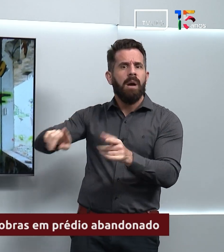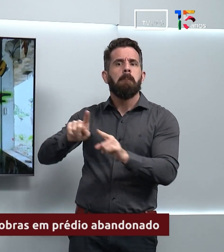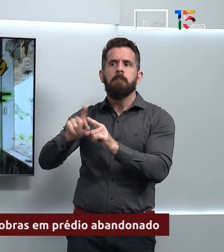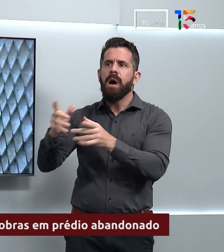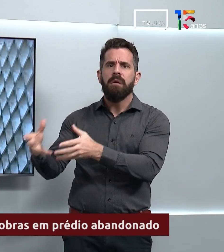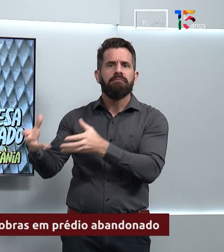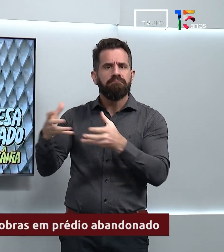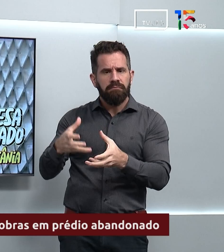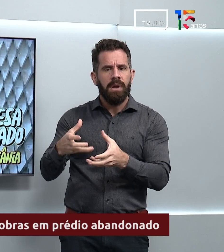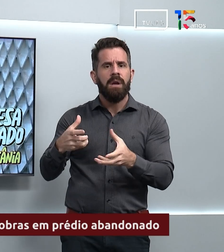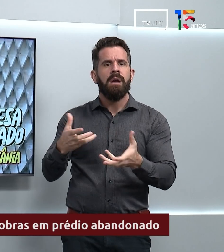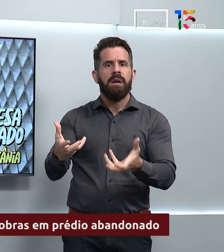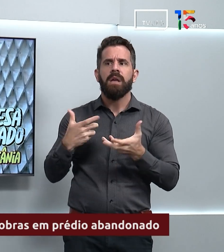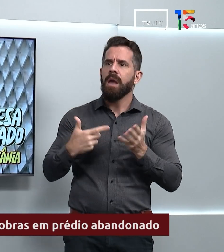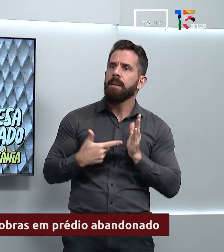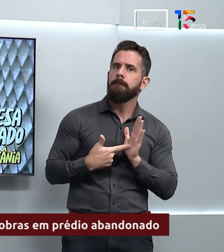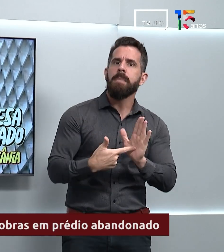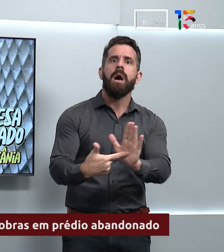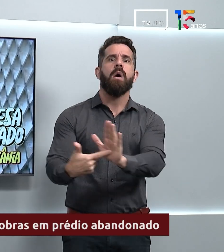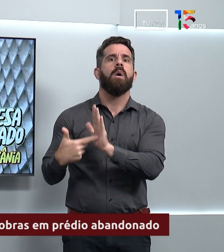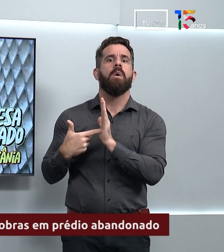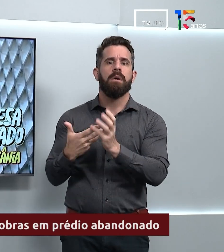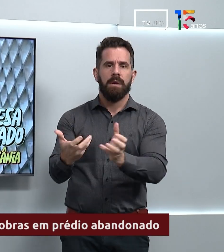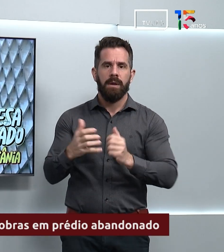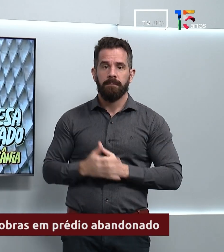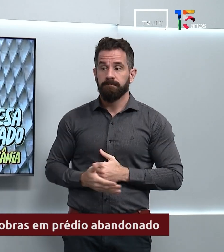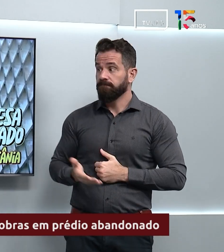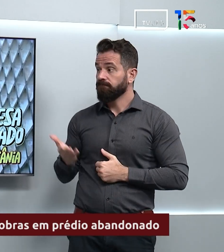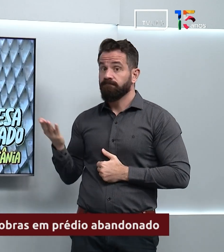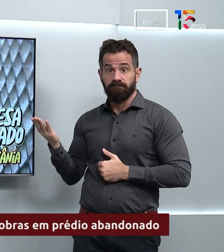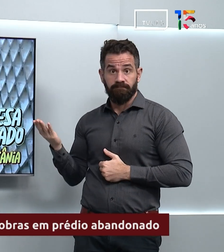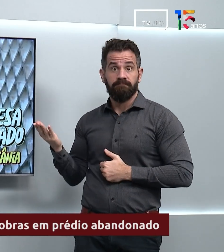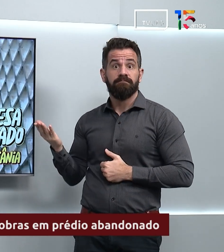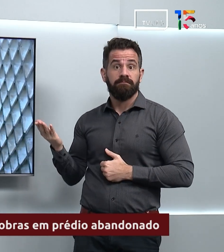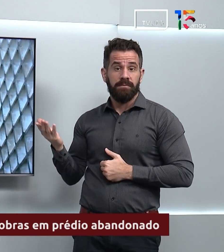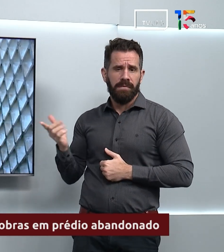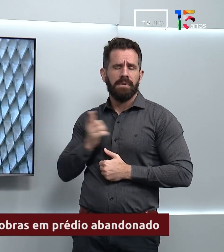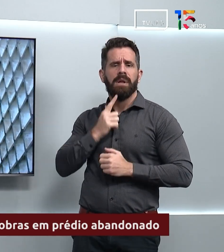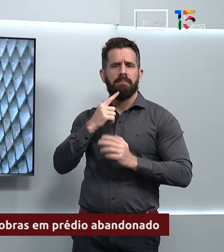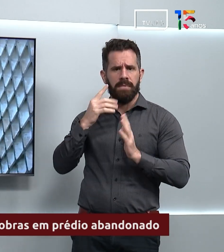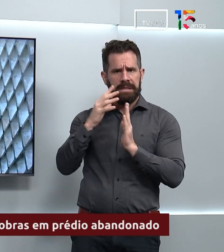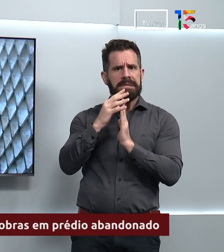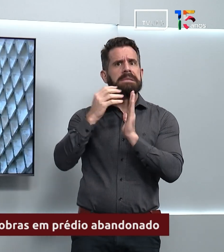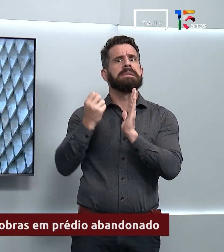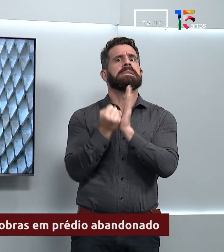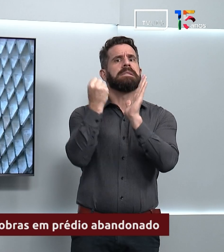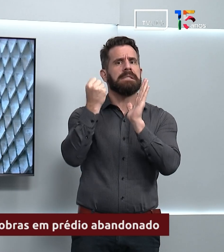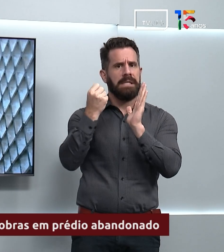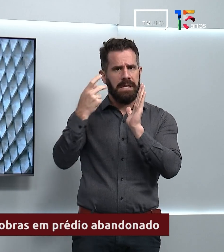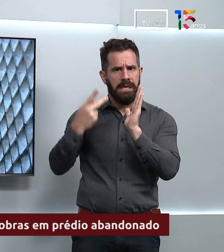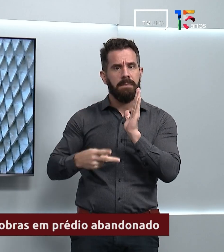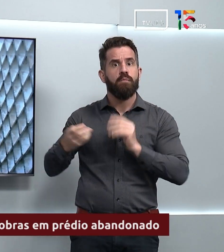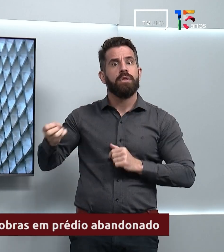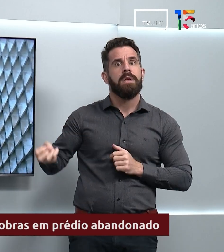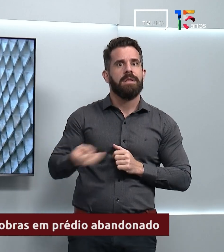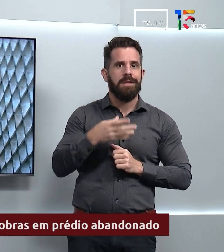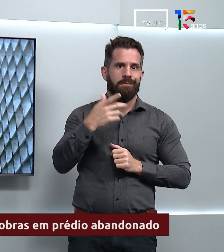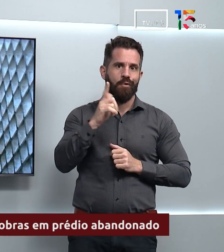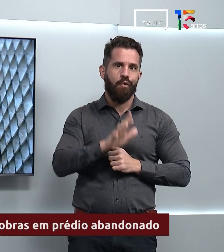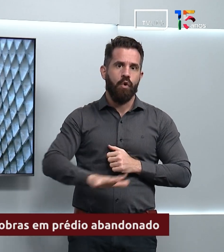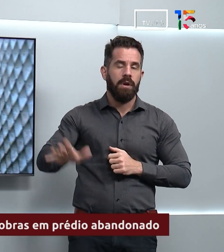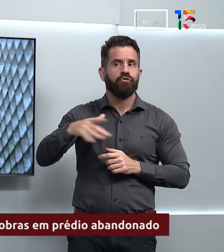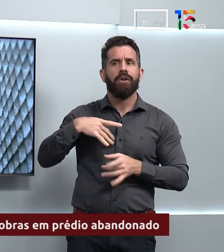expressar. O prédio onde o MUDA está localizado é símbolo do modernismo goiano e está desocupado há 4 anos. Ou